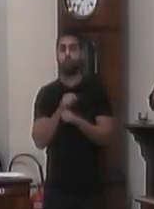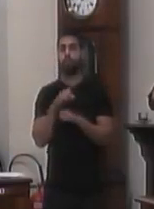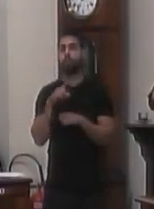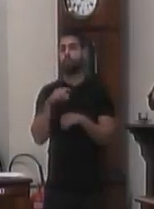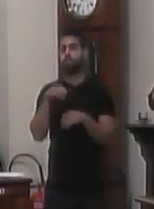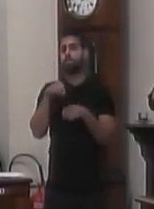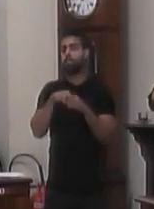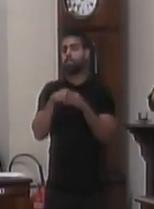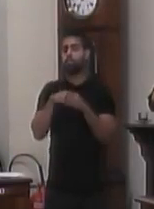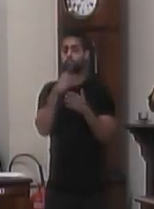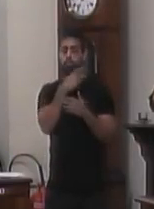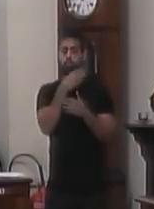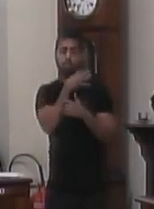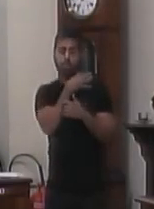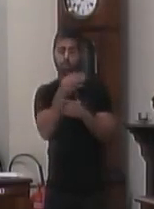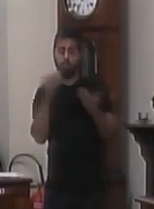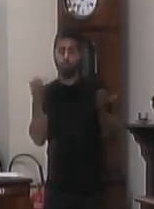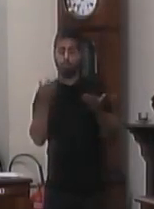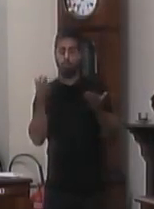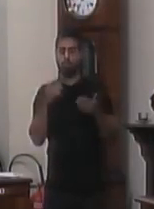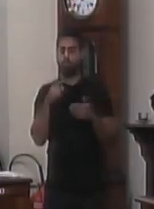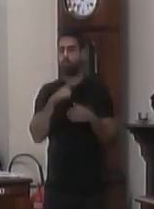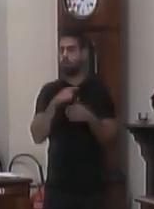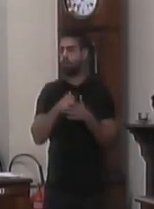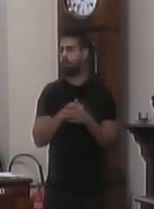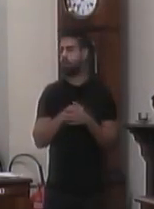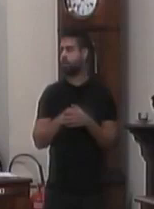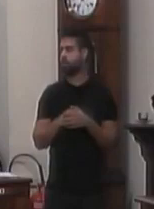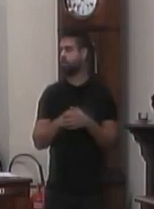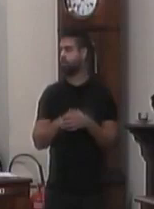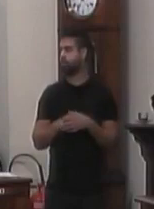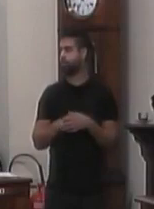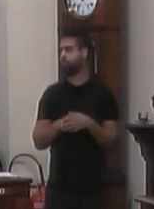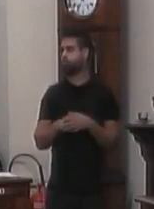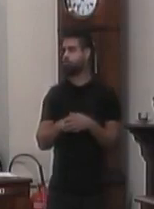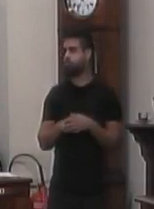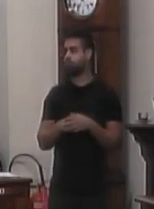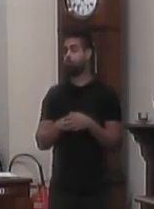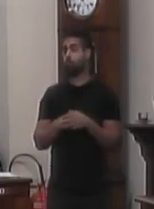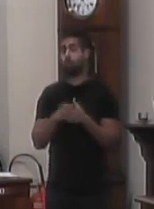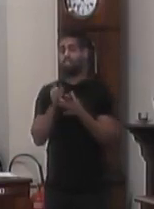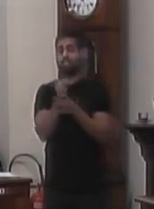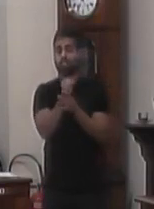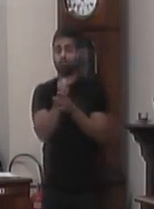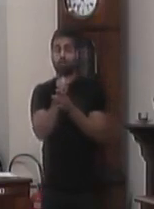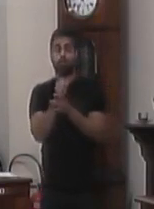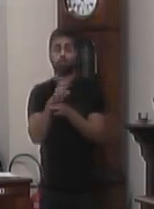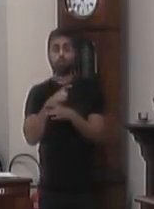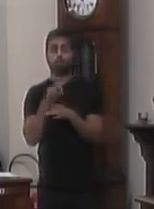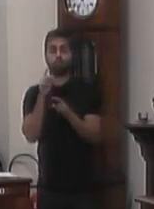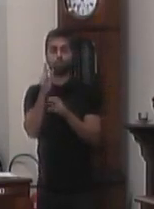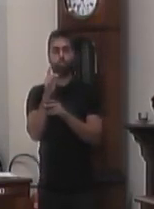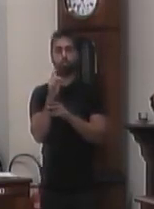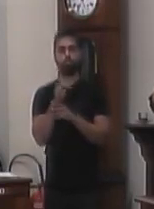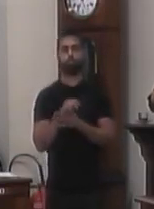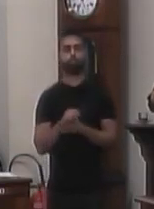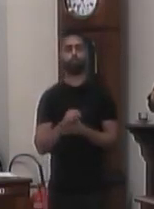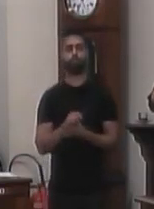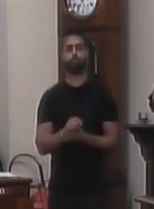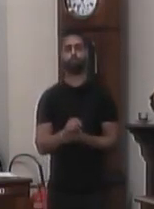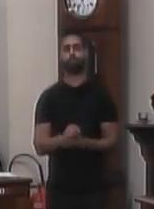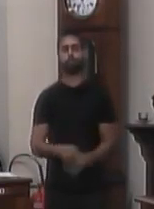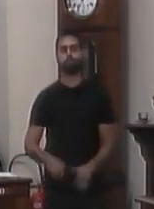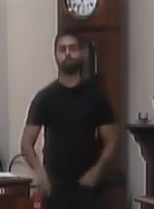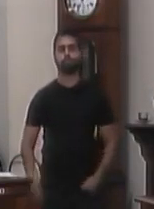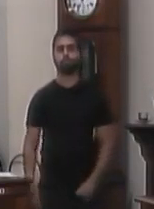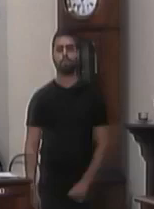de uma visão sua hoje, existe um domínio financeiro hoje do prefeito, mesmo com as dificuldades?